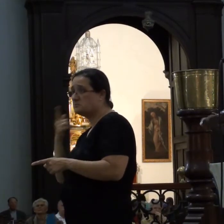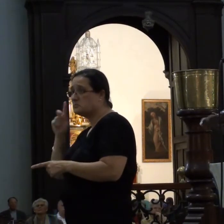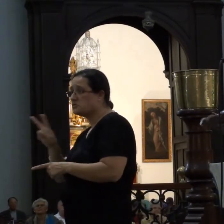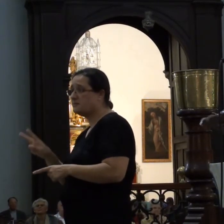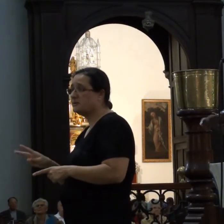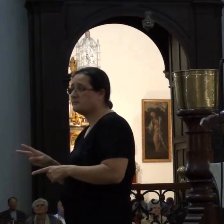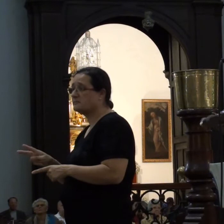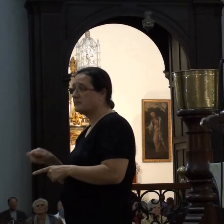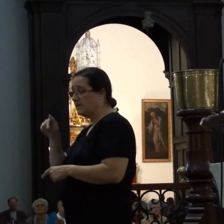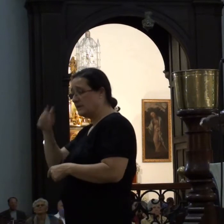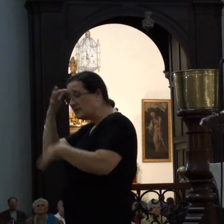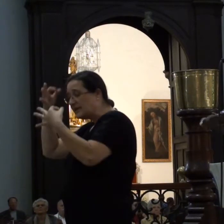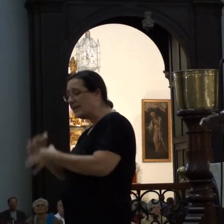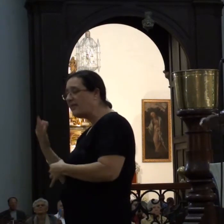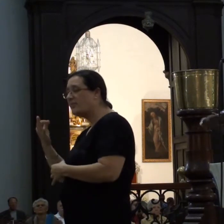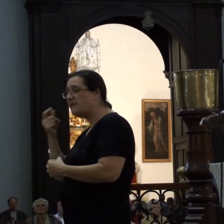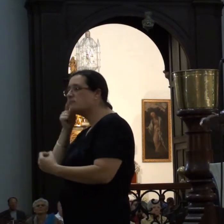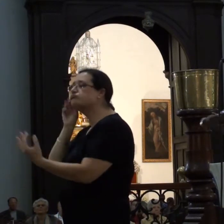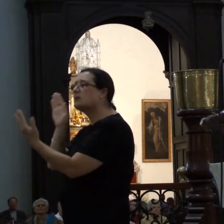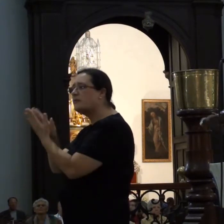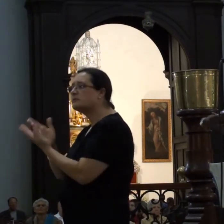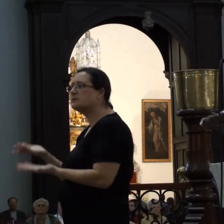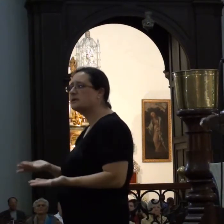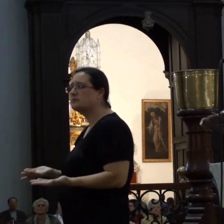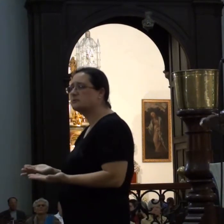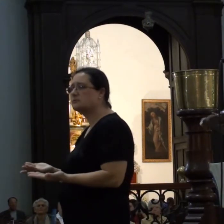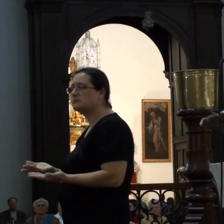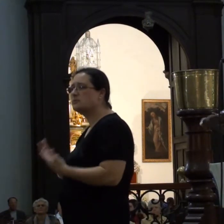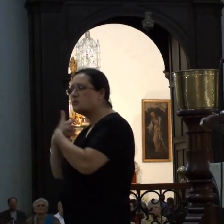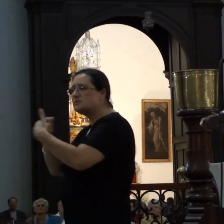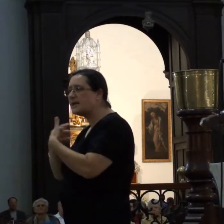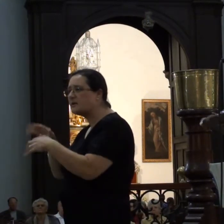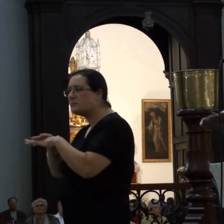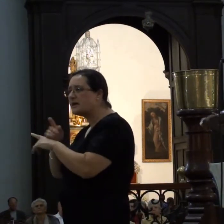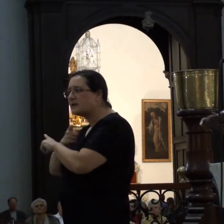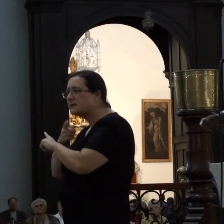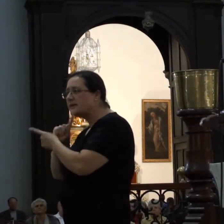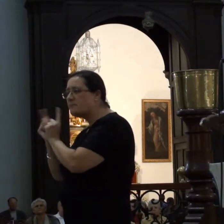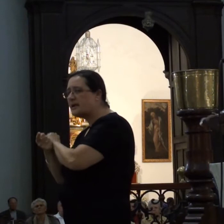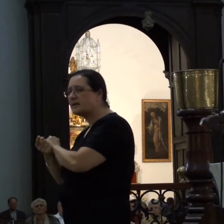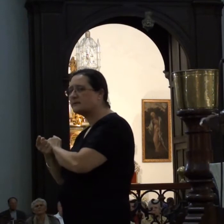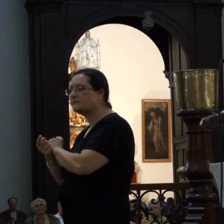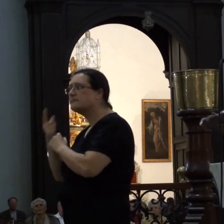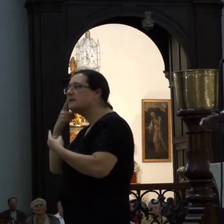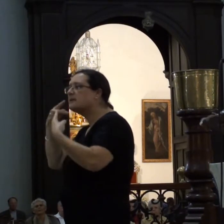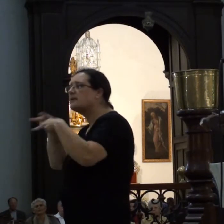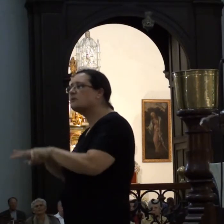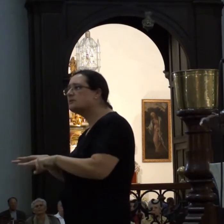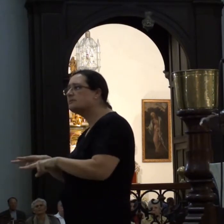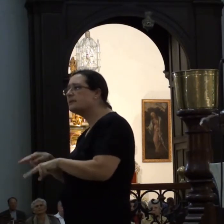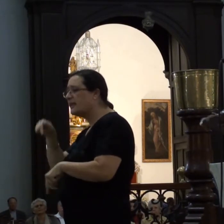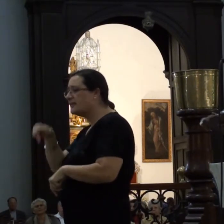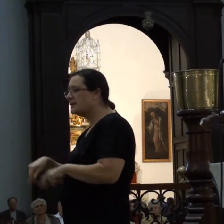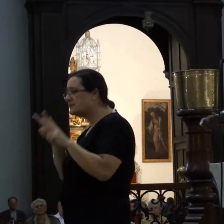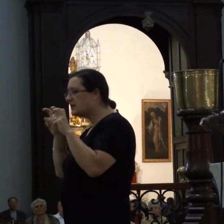esta realidad tenemos que afrontarla por lo que vamos a decir a continuación el reconocimiento por lo tanto de esta